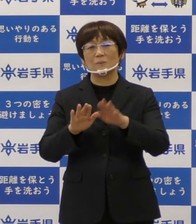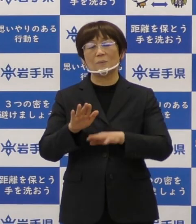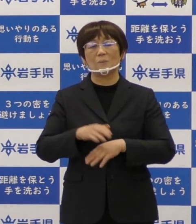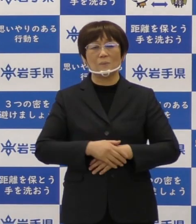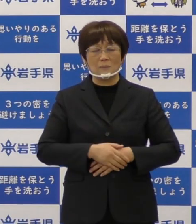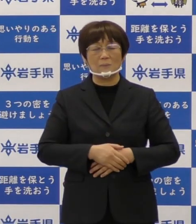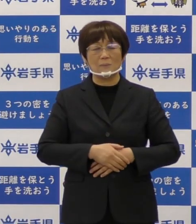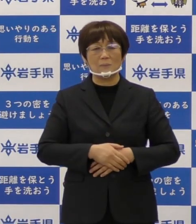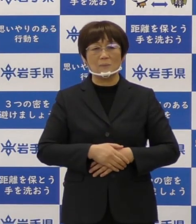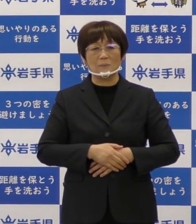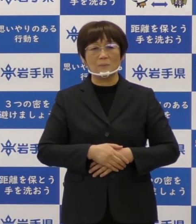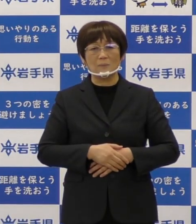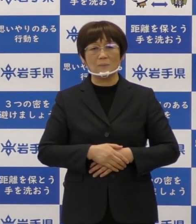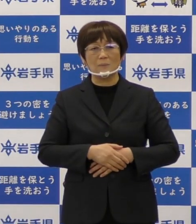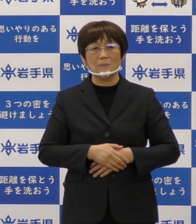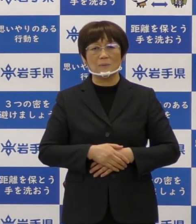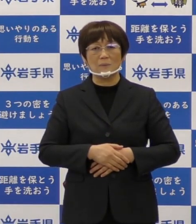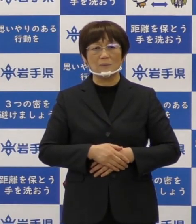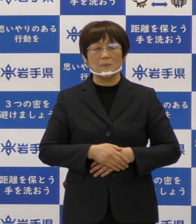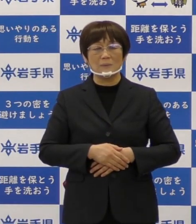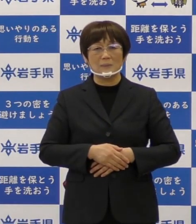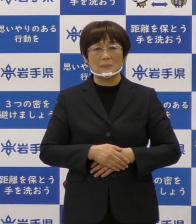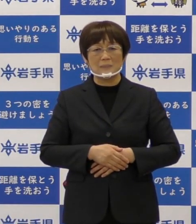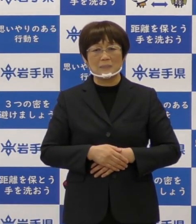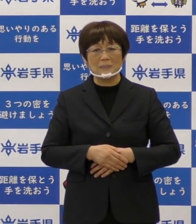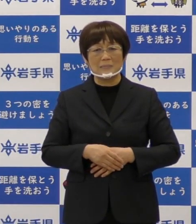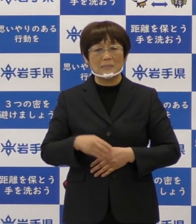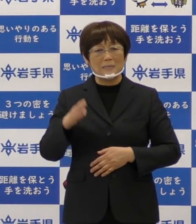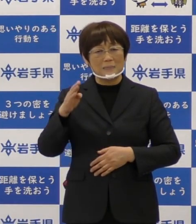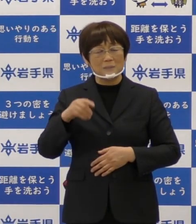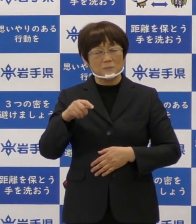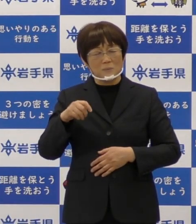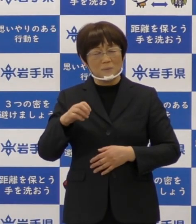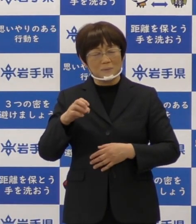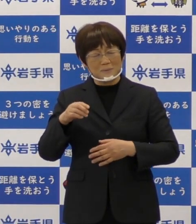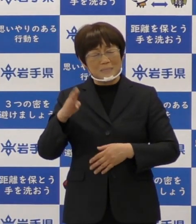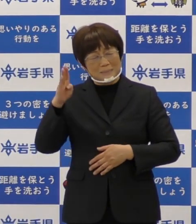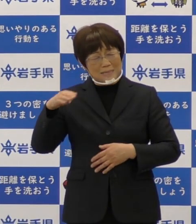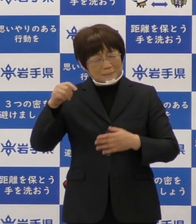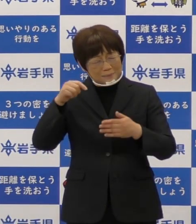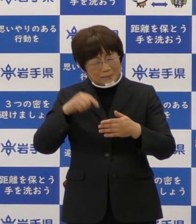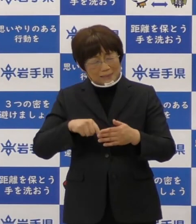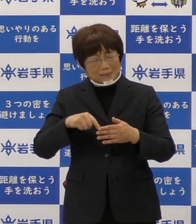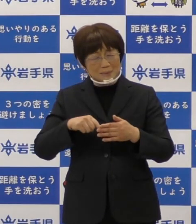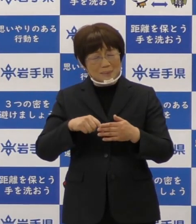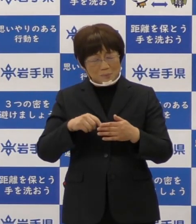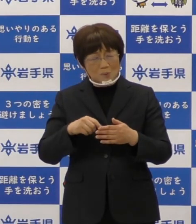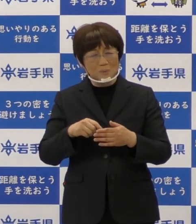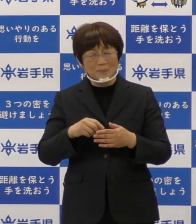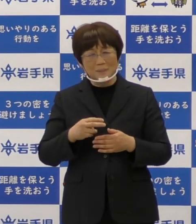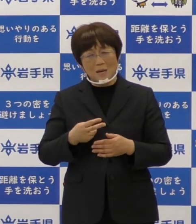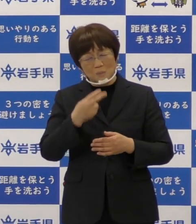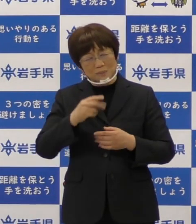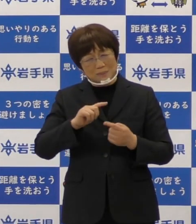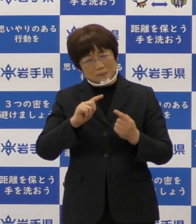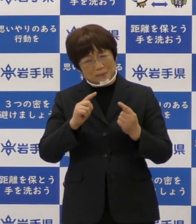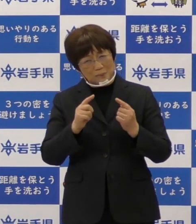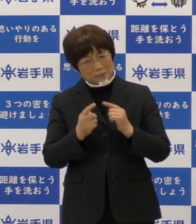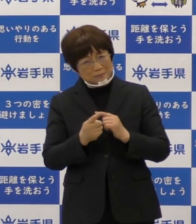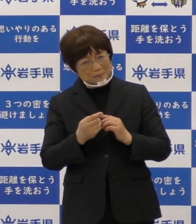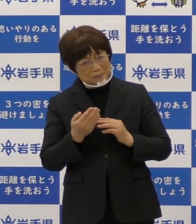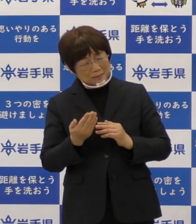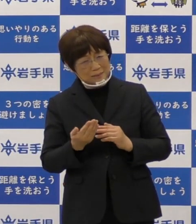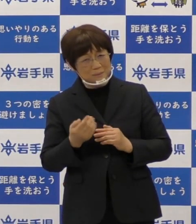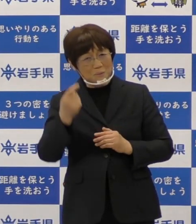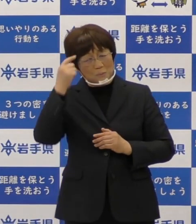での使用例が変わりつつあるように感じていらっしゃるのか、その辺の地域としての感触というか、今